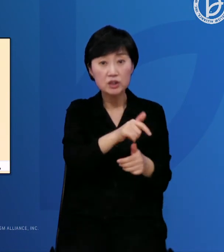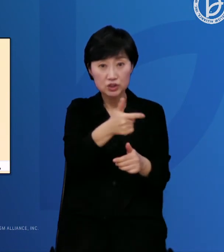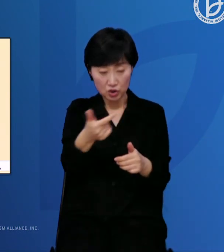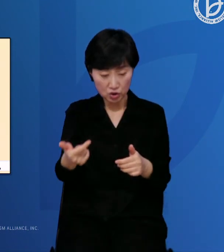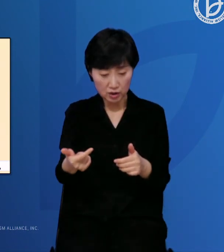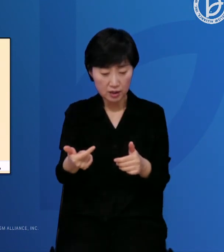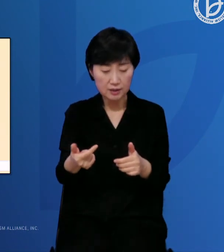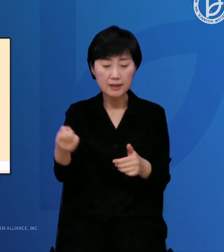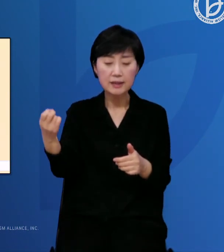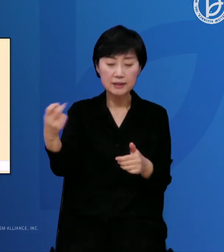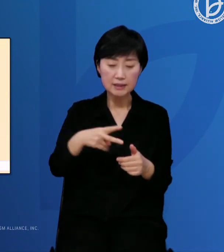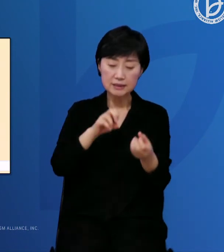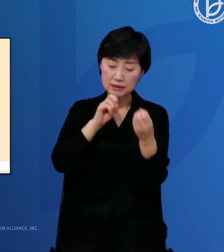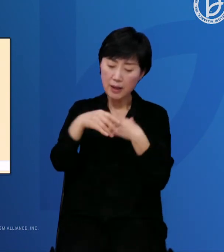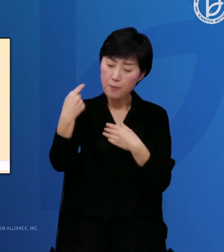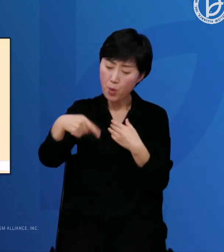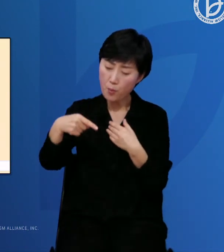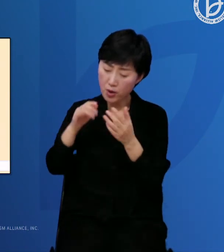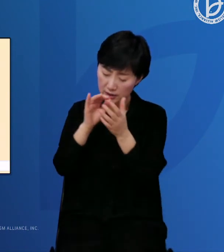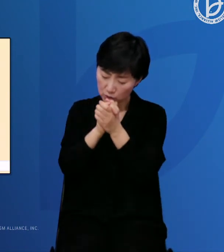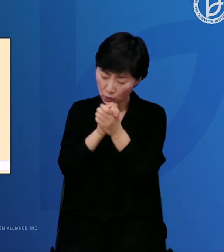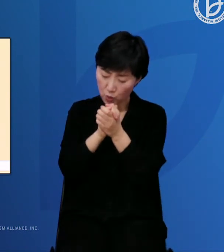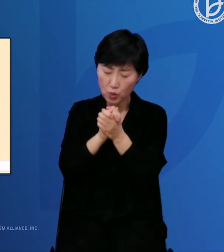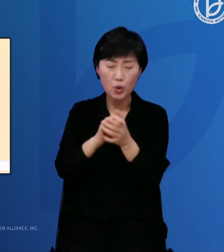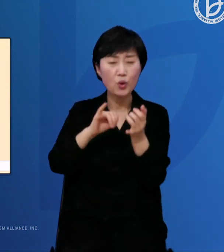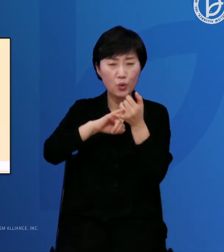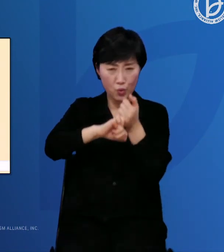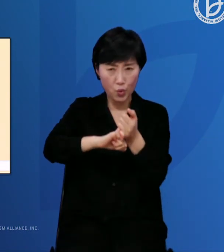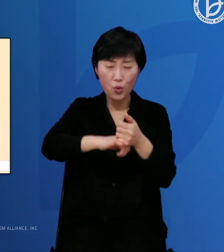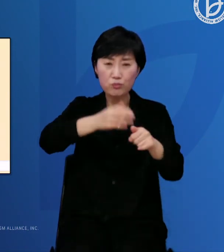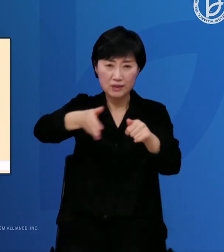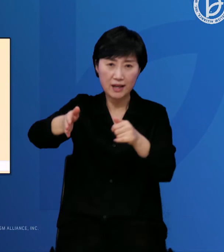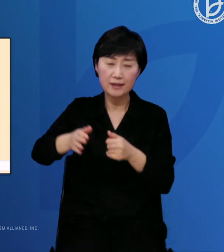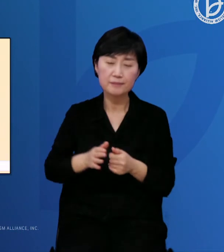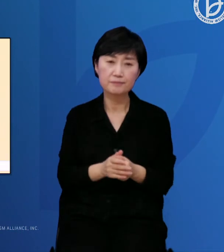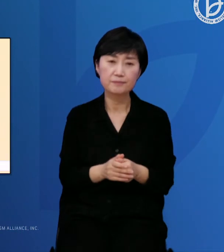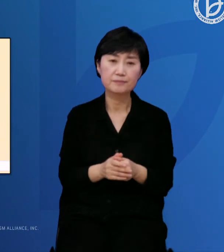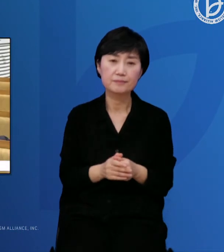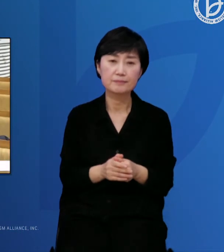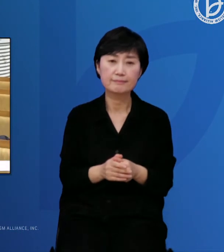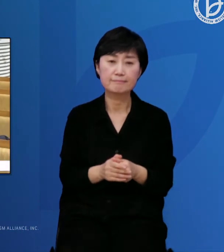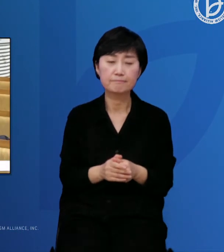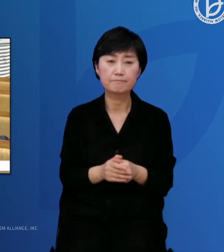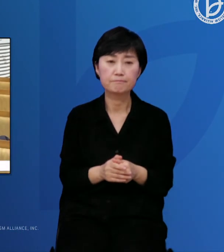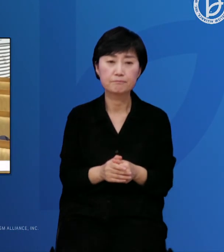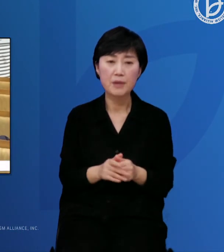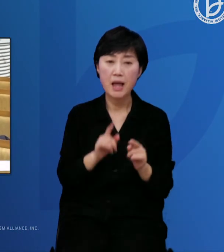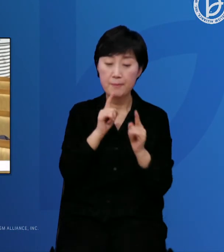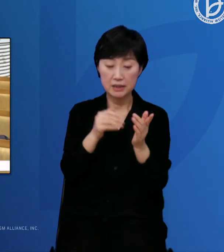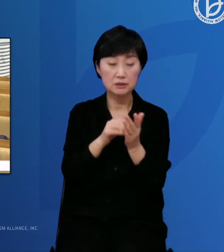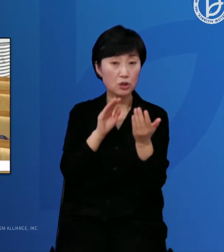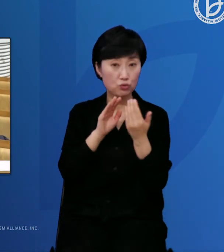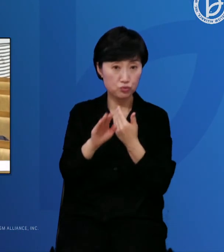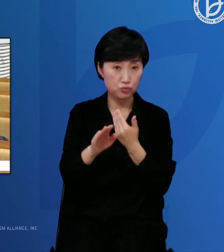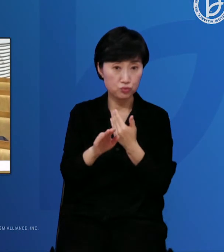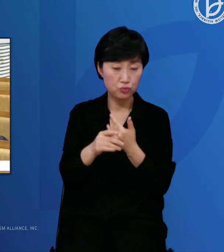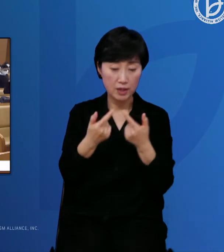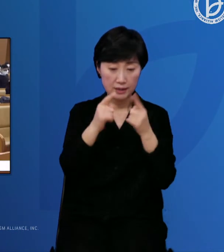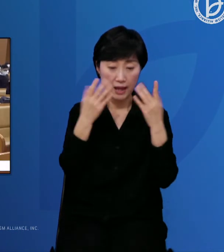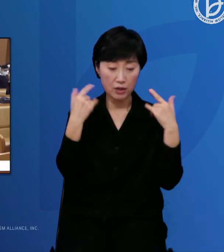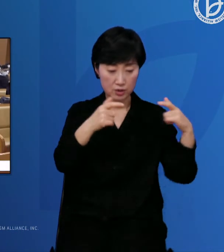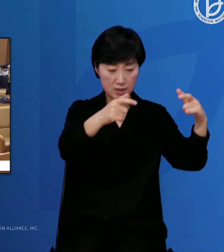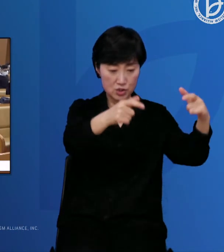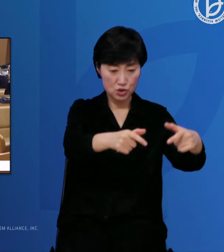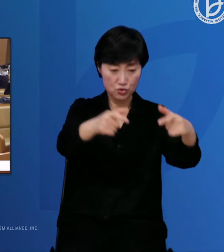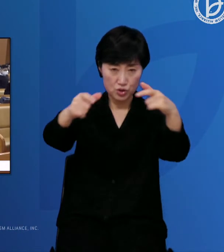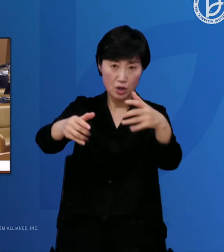밤엔 모든 것에 답을 얻는 힐링 타임을 반드시 가지라고 말했습니다. 메시지 후엔 대학 지부별로 모여 대학